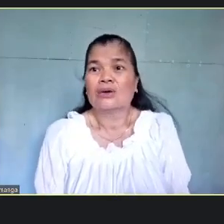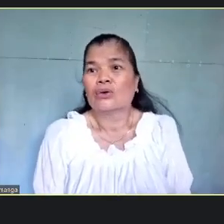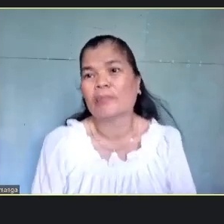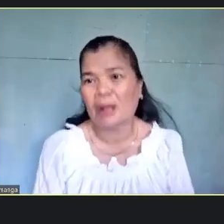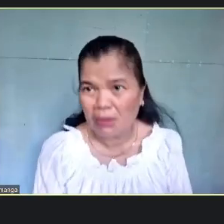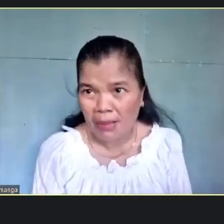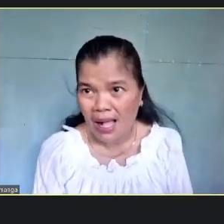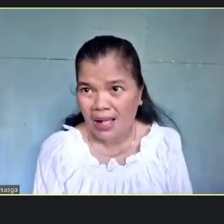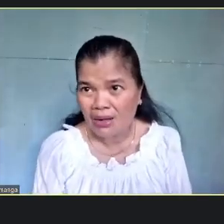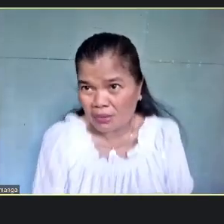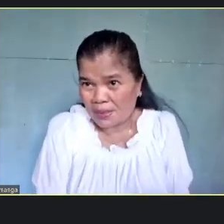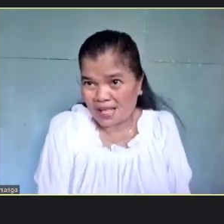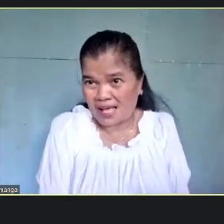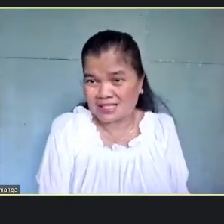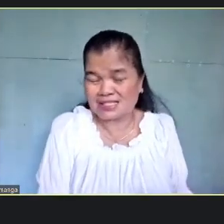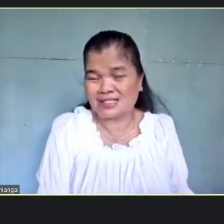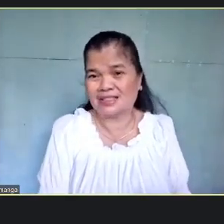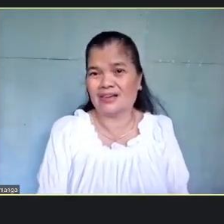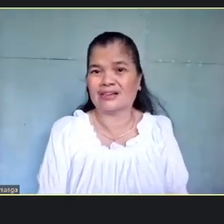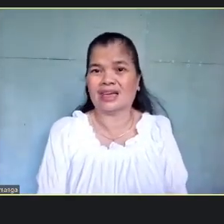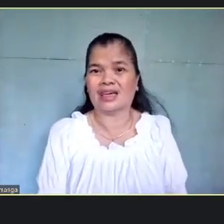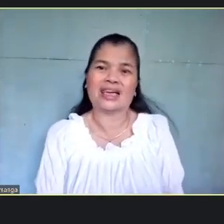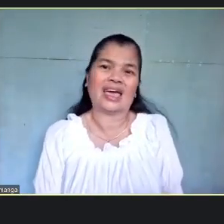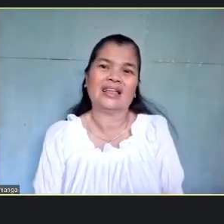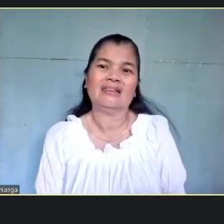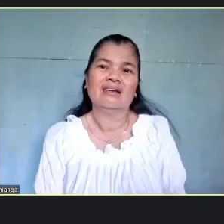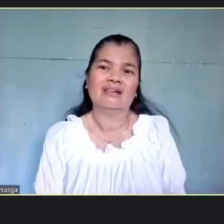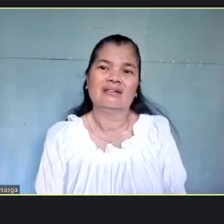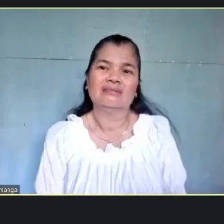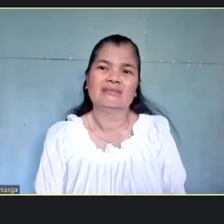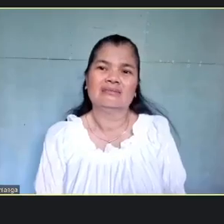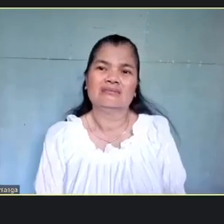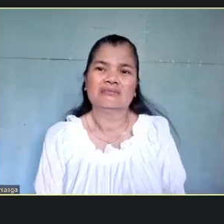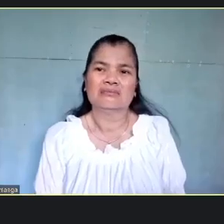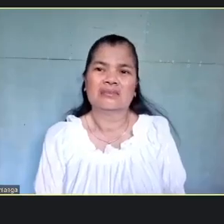okay? Kung pababa o pataas. Okay. Again,